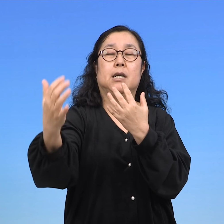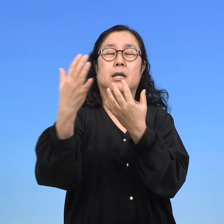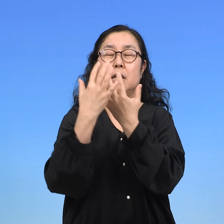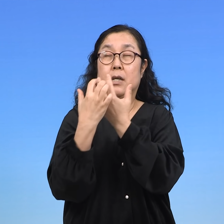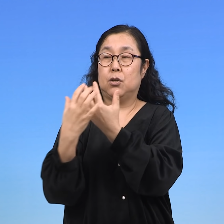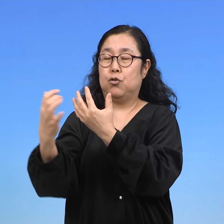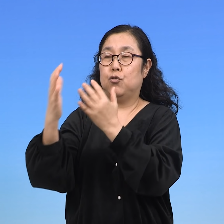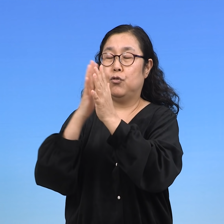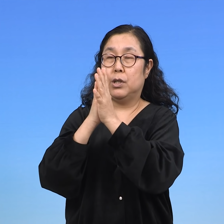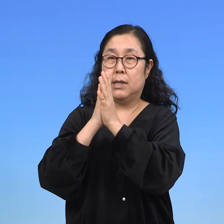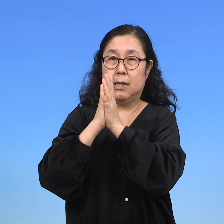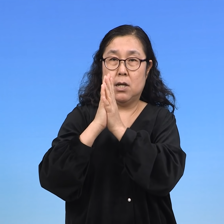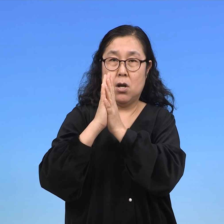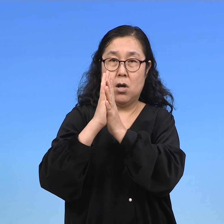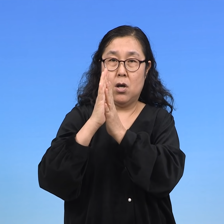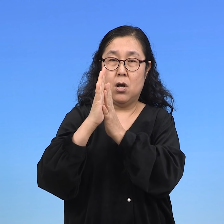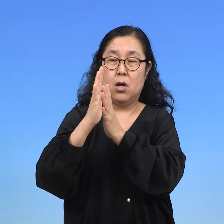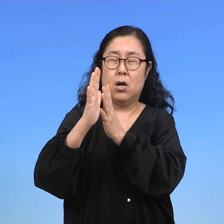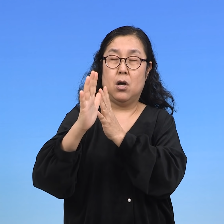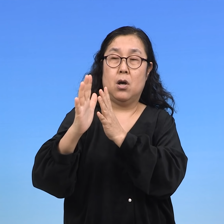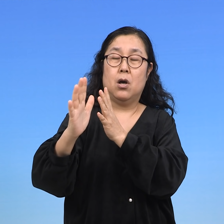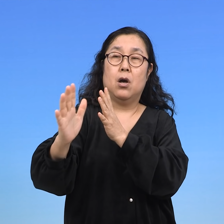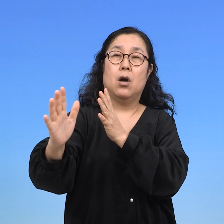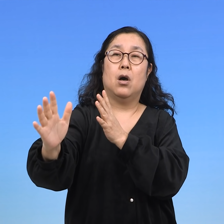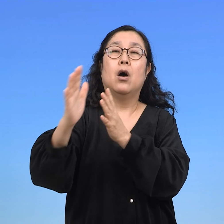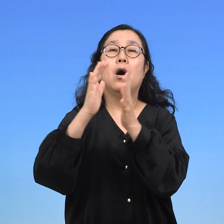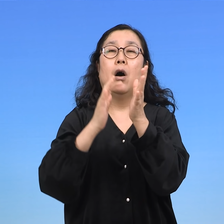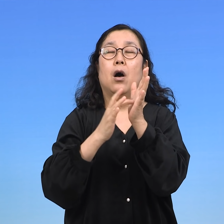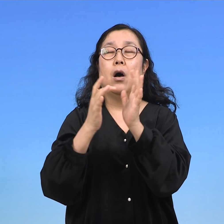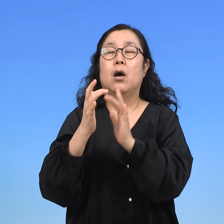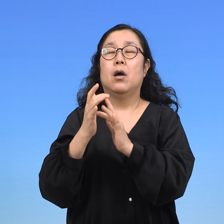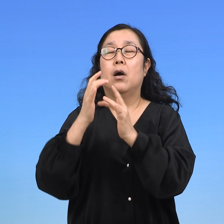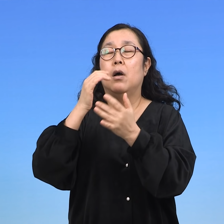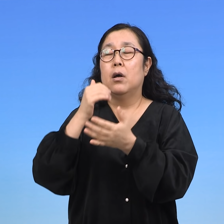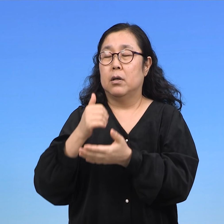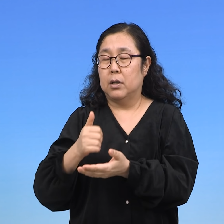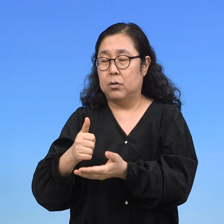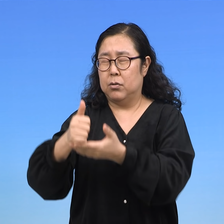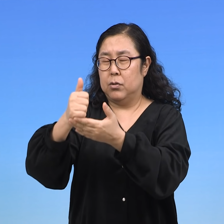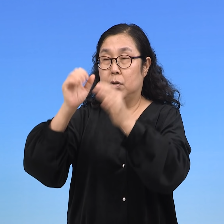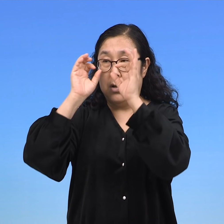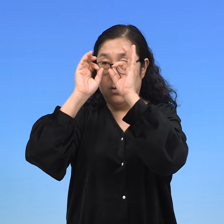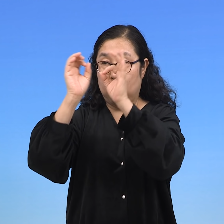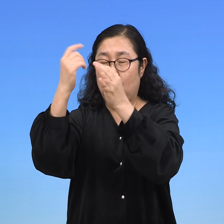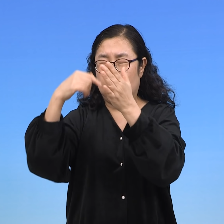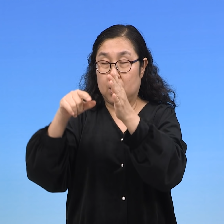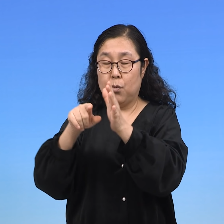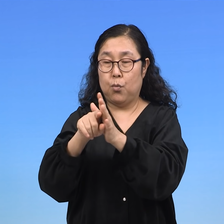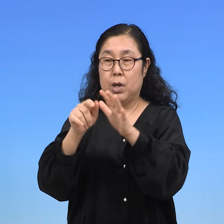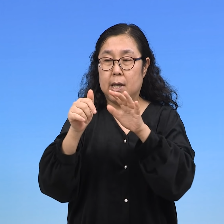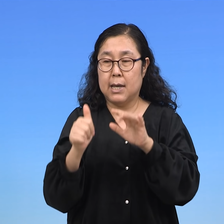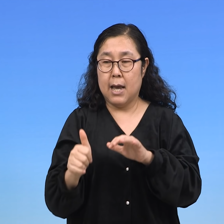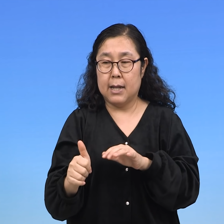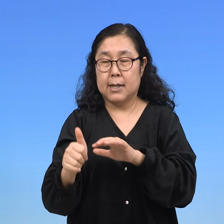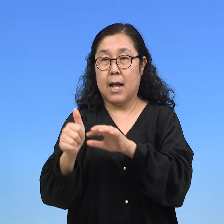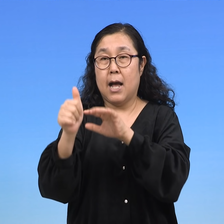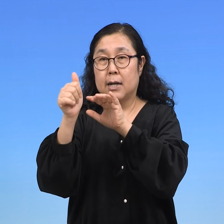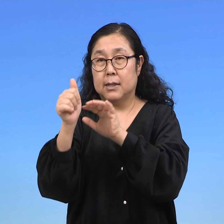수많은 무리들 줄지어 그분을 보기 위해 따르네.